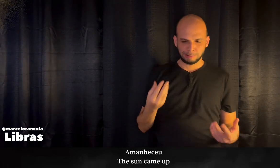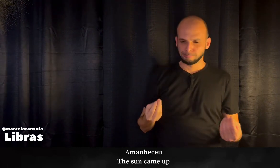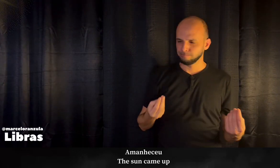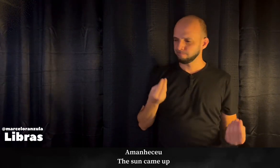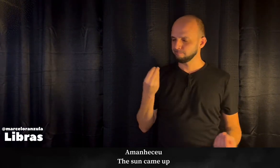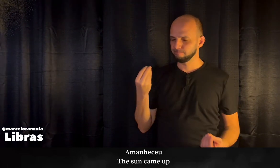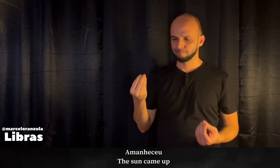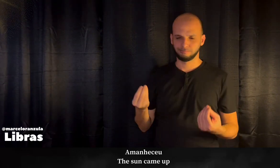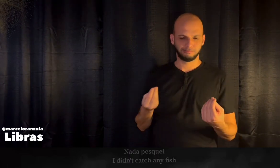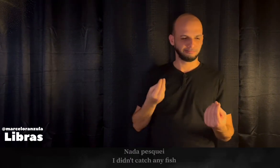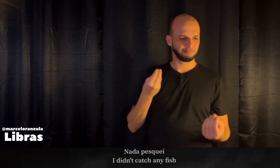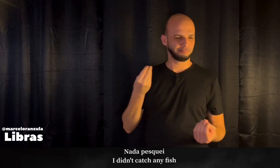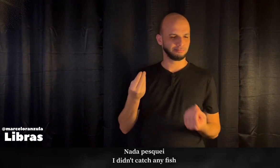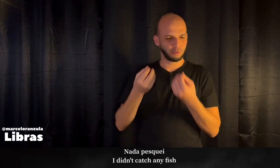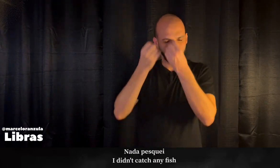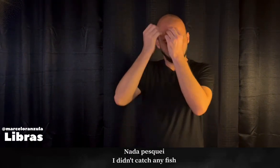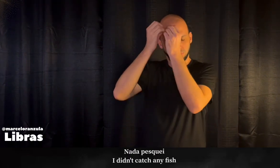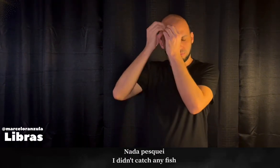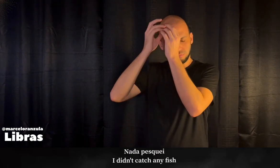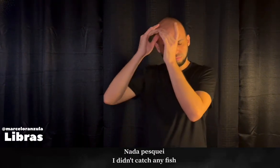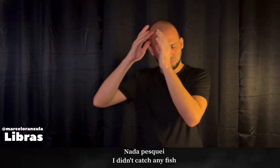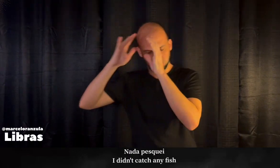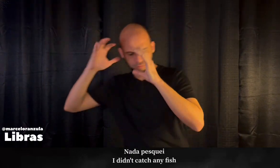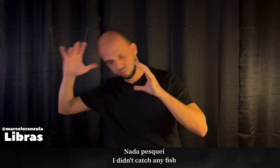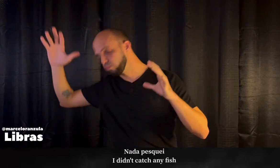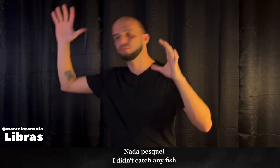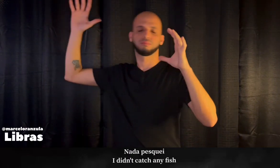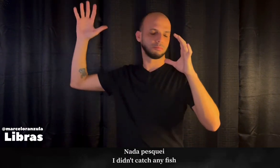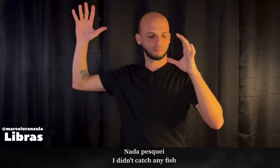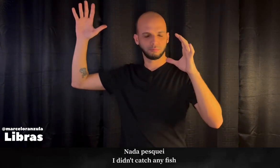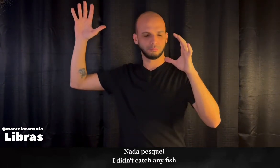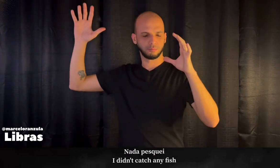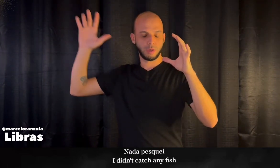Amanheceu, nada pesquei